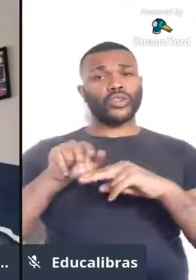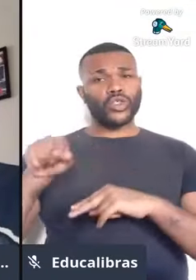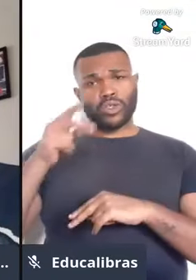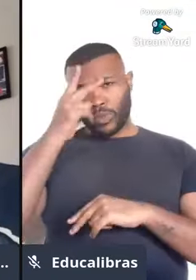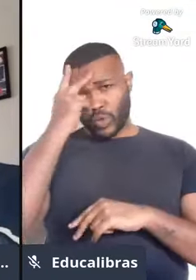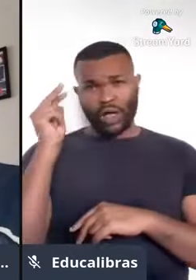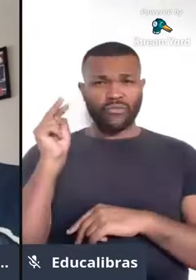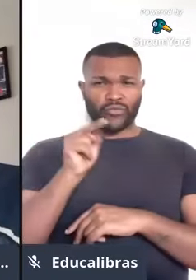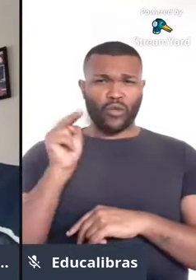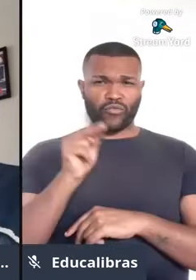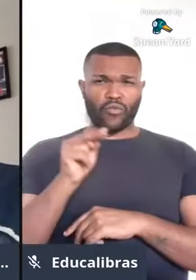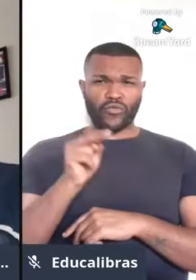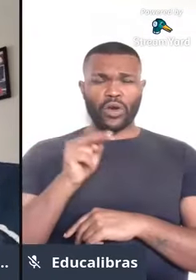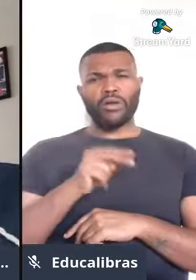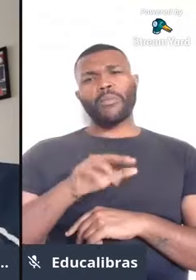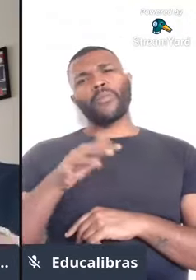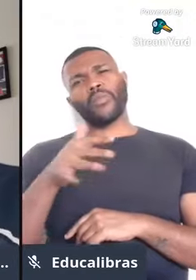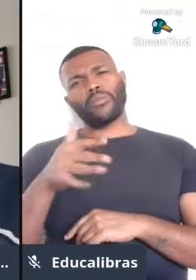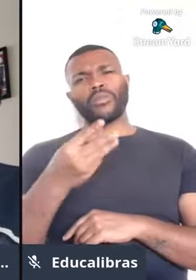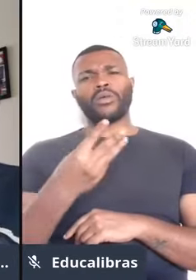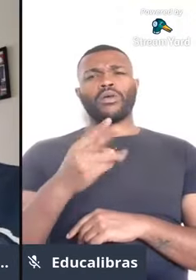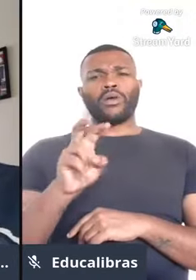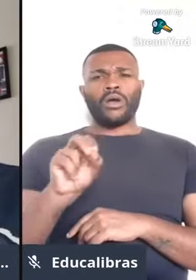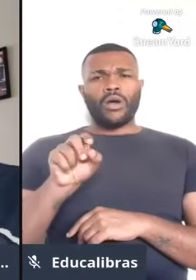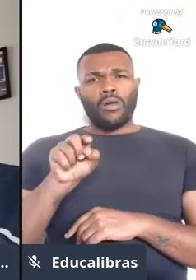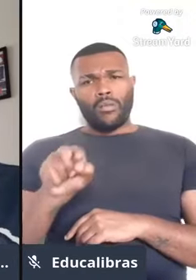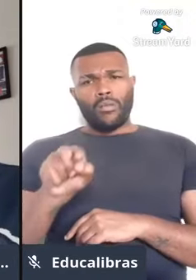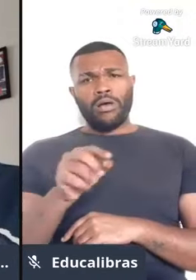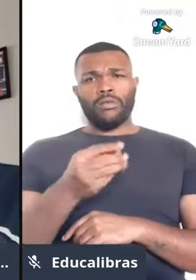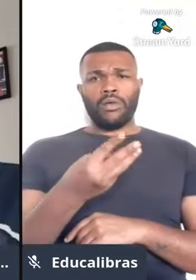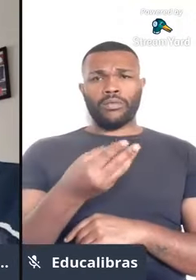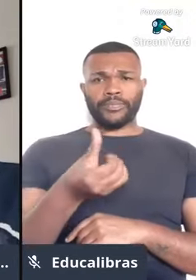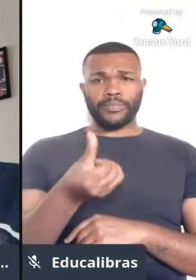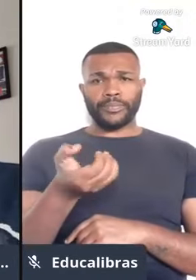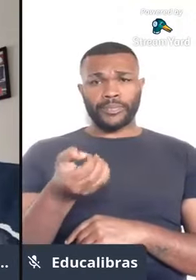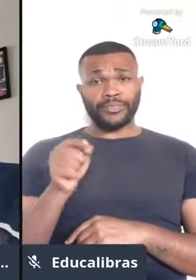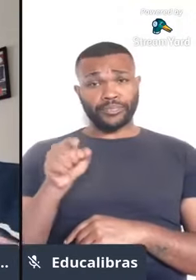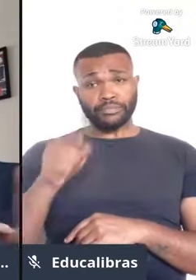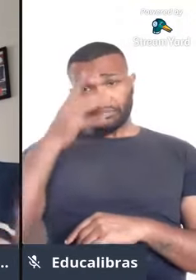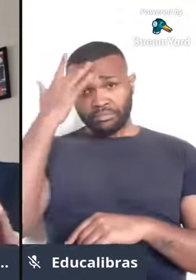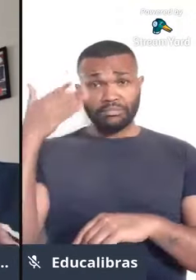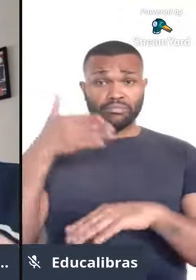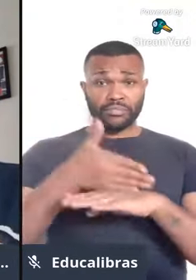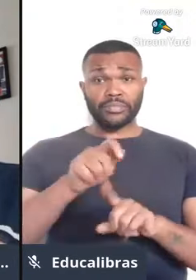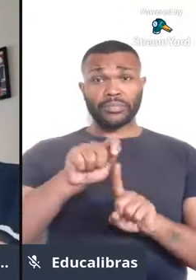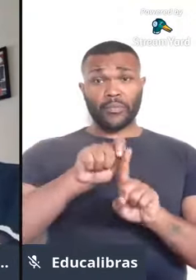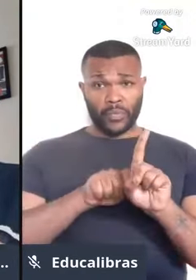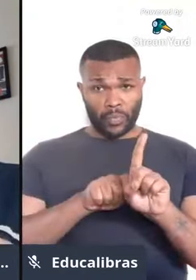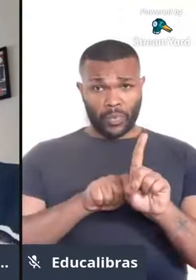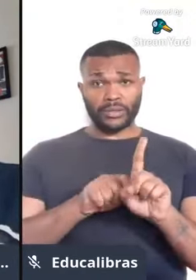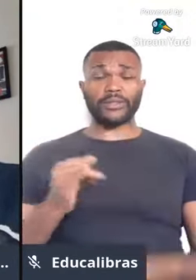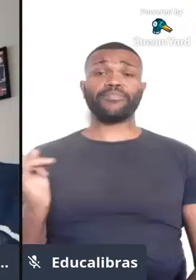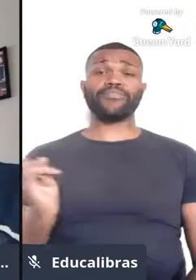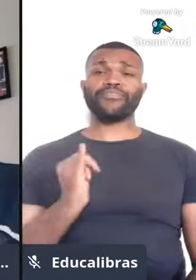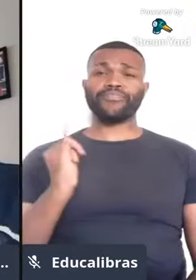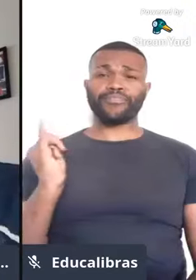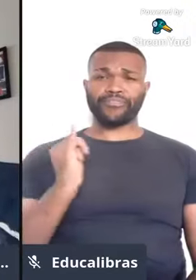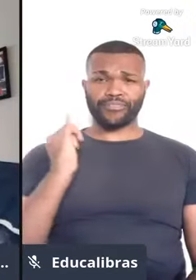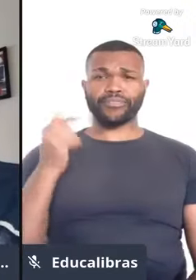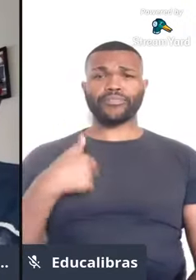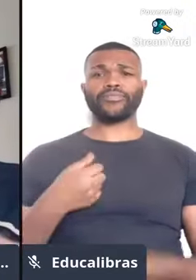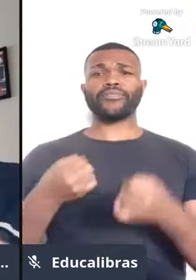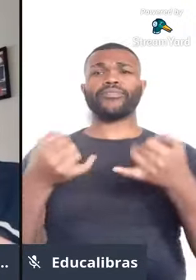média é 350 mil, 360 mil acessos por mês. Uma coisa que é muito importante, que precisa ser dita, que é o